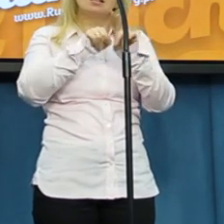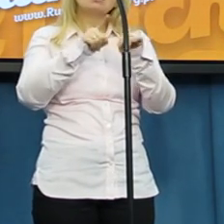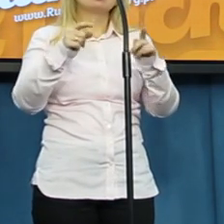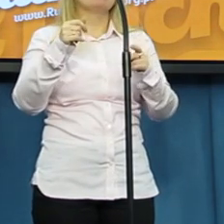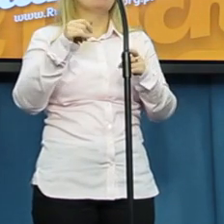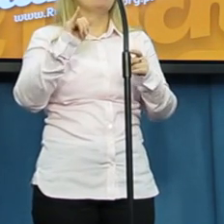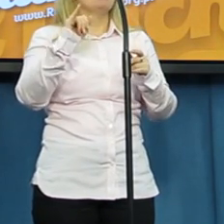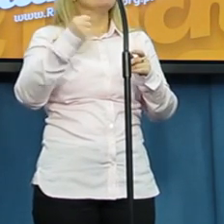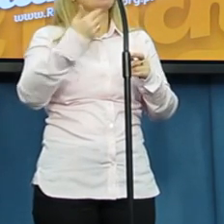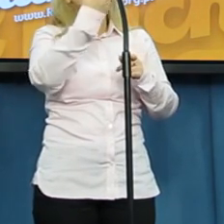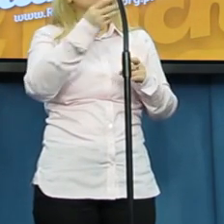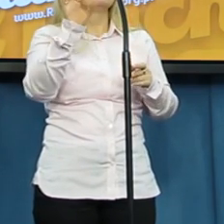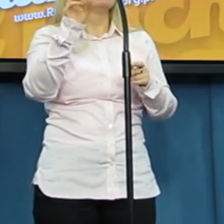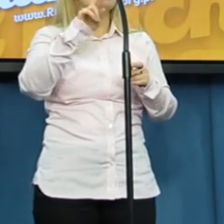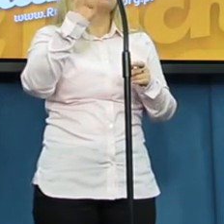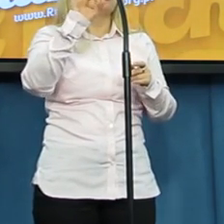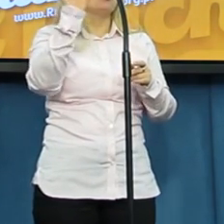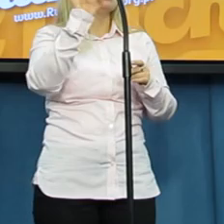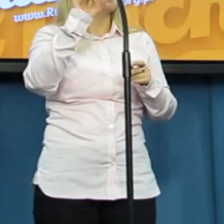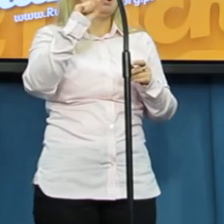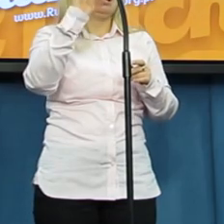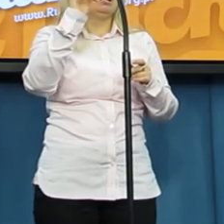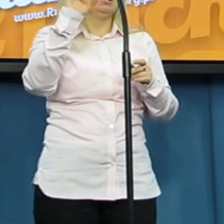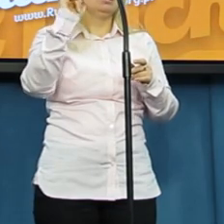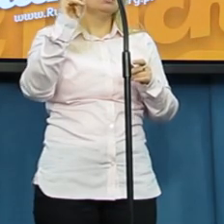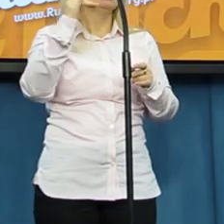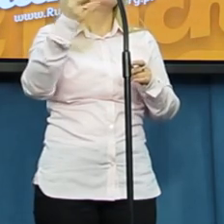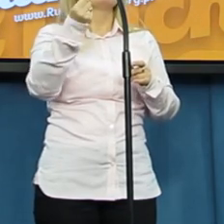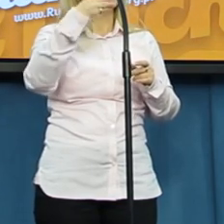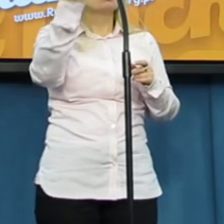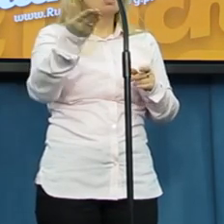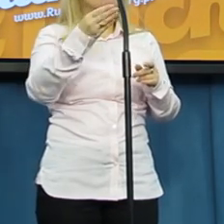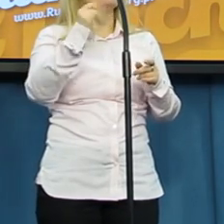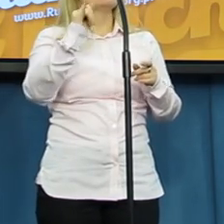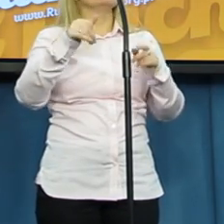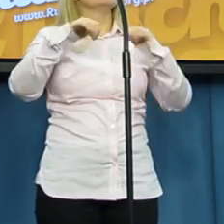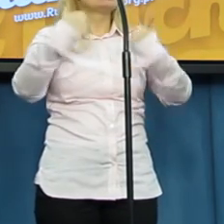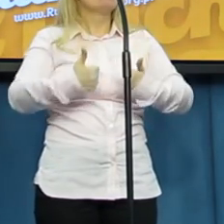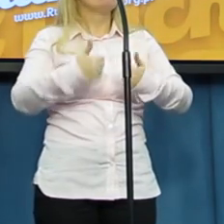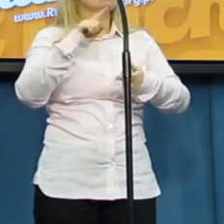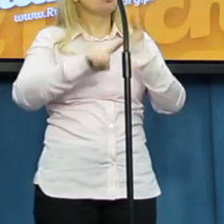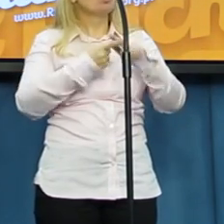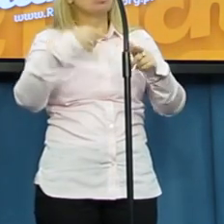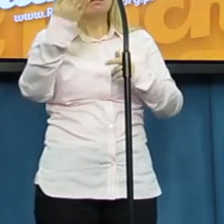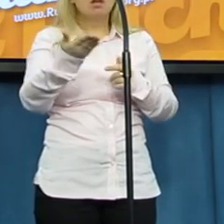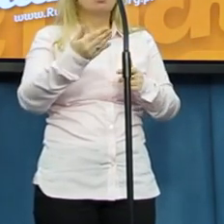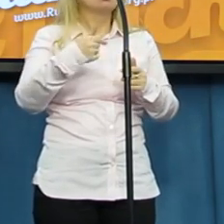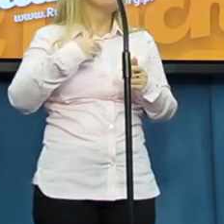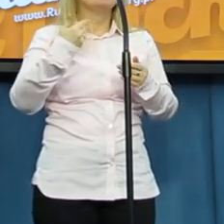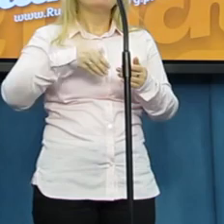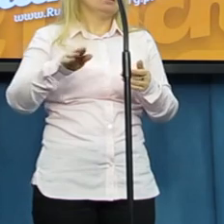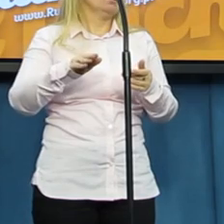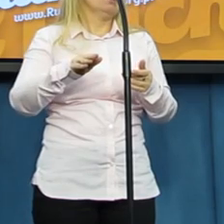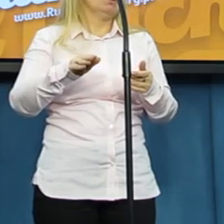Komisji Finansów Publicznych i chodź do Platformy Obywatelskiej. Nie chcemy tego handlu politycznego uprawiać. Chcemy to zbudować na